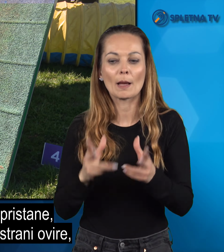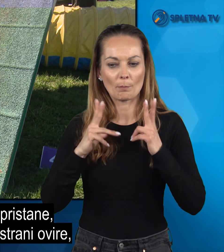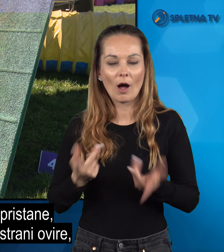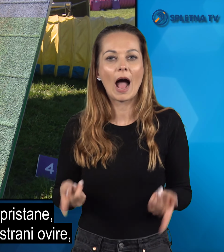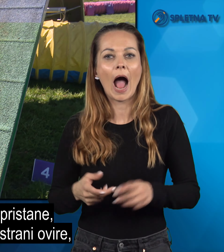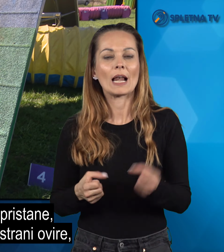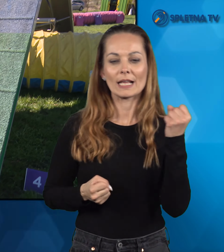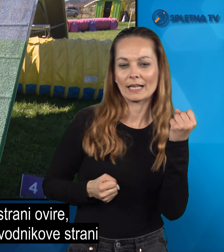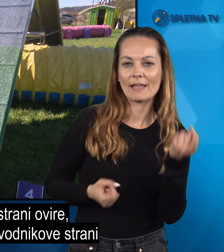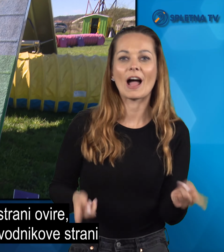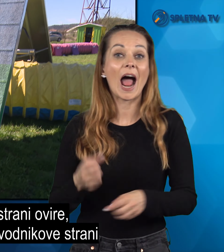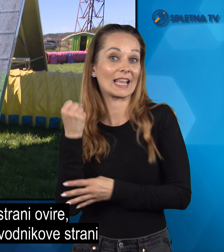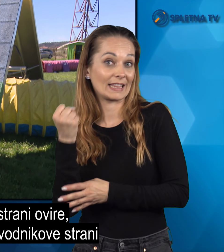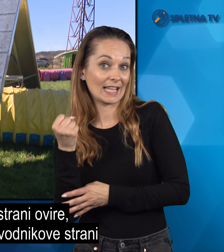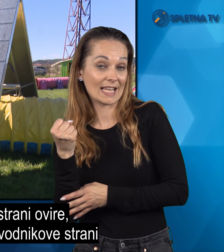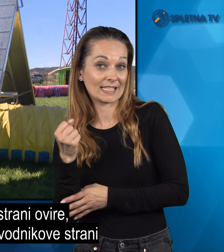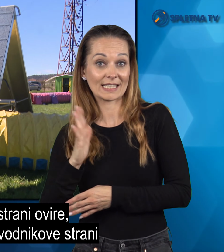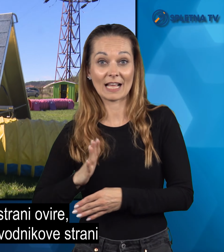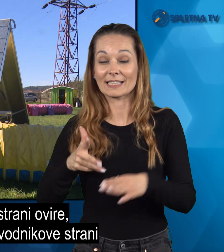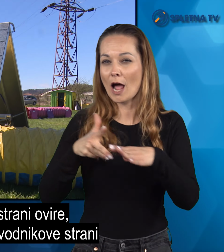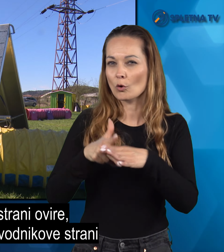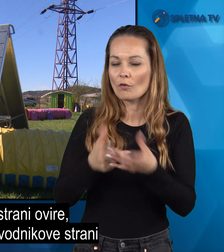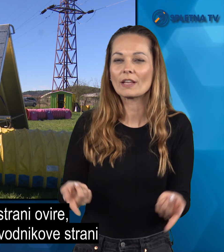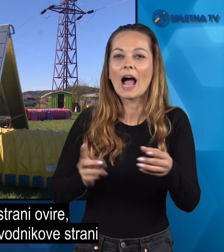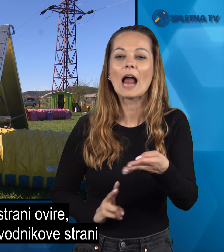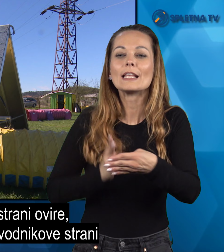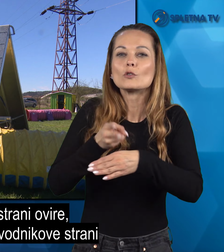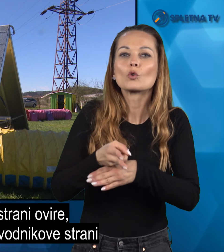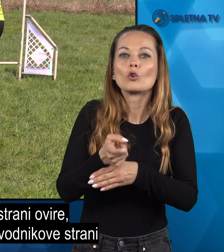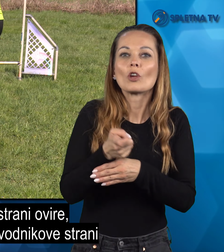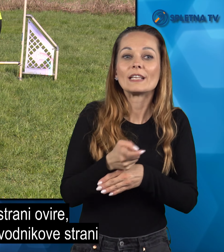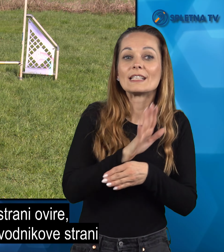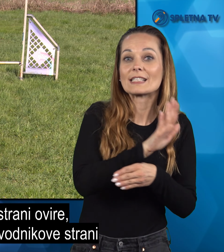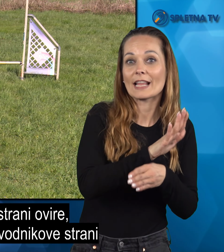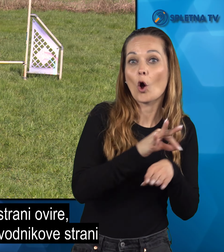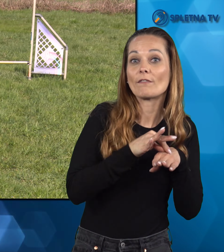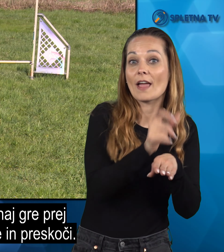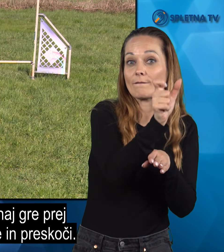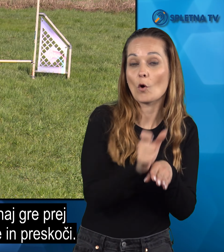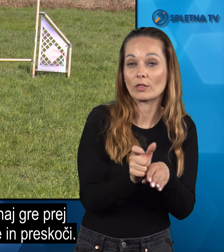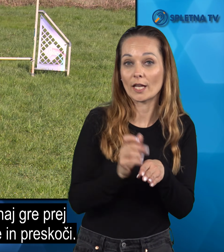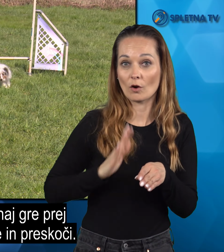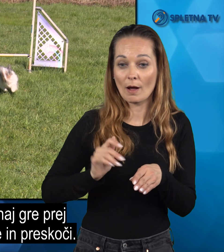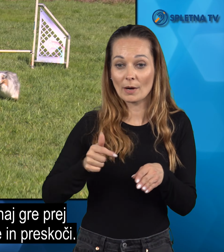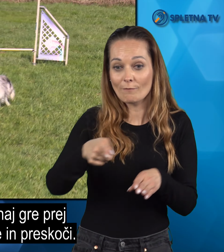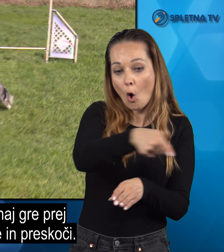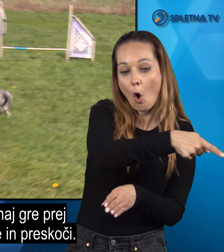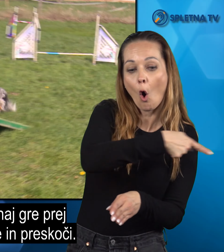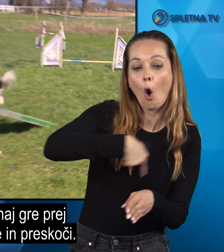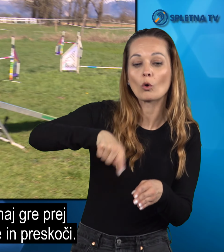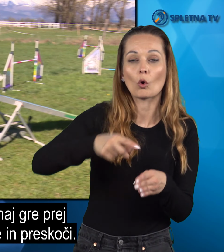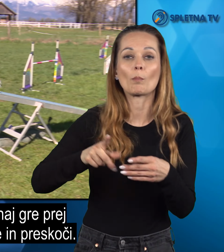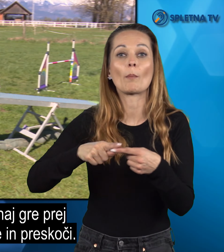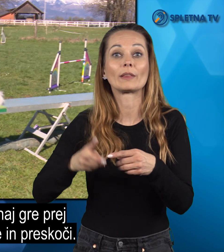ali na levi strani ovire, desni strani ovire, ali naj skoči iz vodnikove strani, oziroma naj gre prej okrog ovire